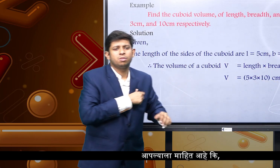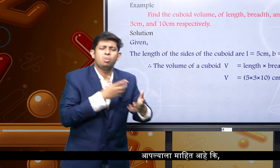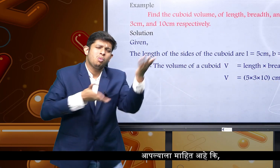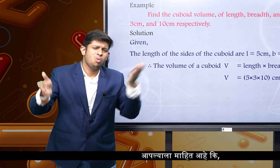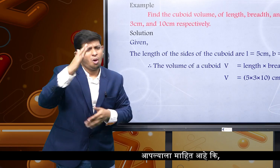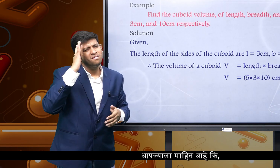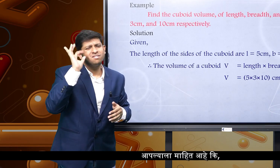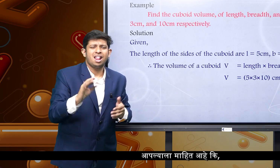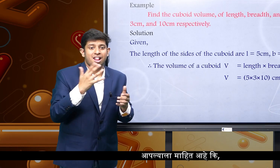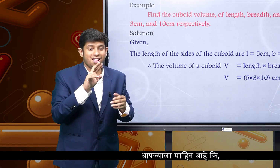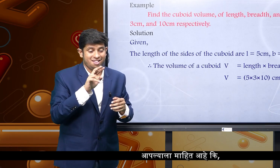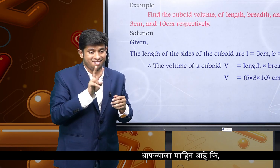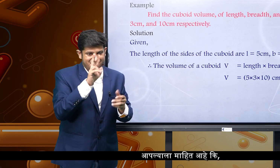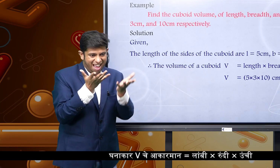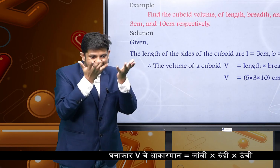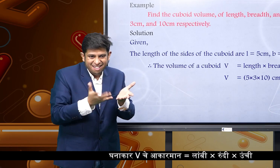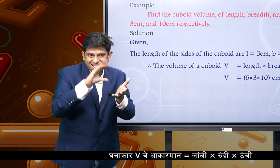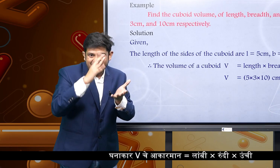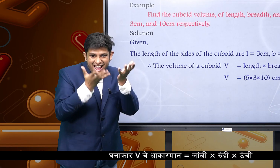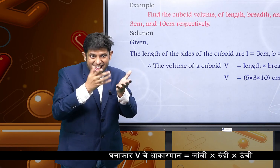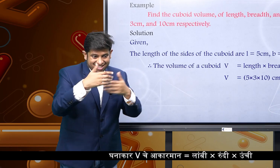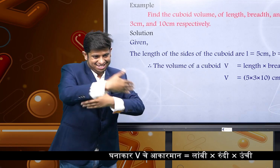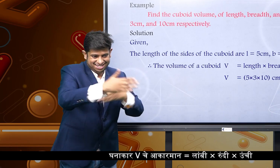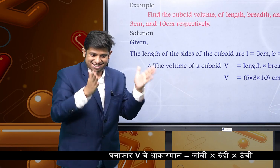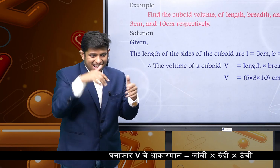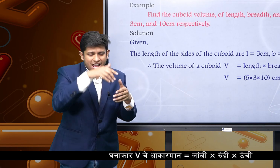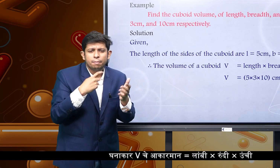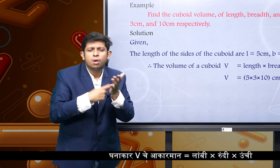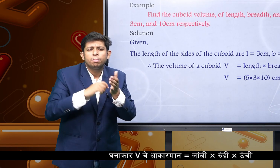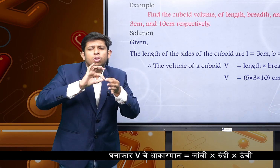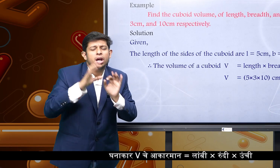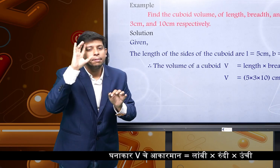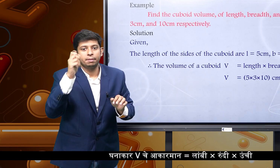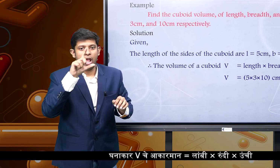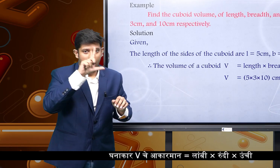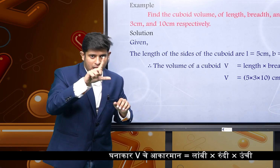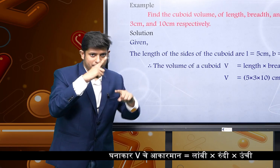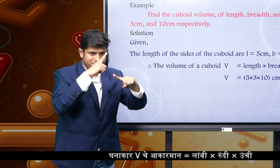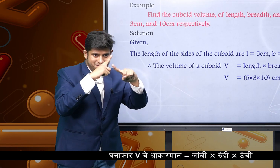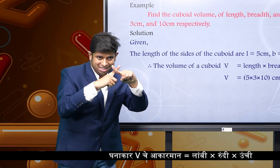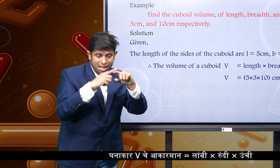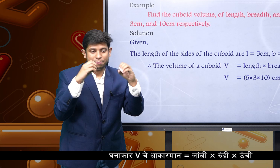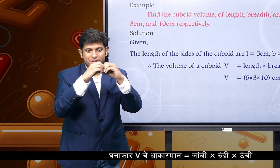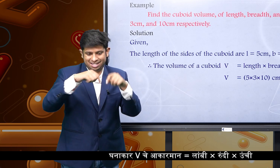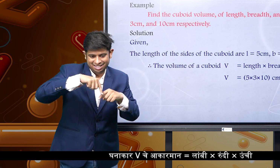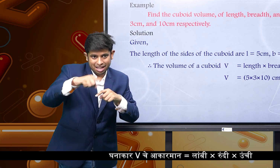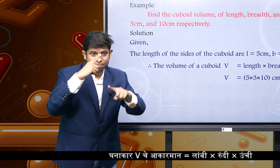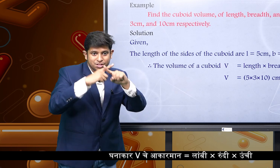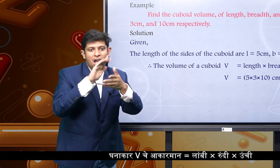आपल्याला माहित आहे की घनाचा घनाकार V चे आकारमान बरोबर लांबी गुणिले रुंदी